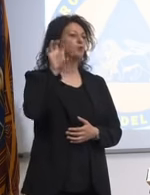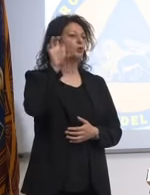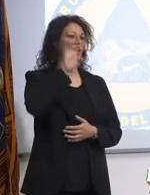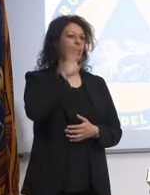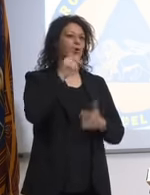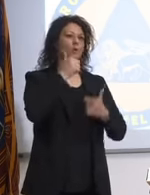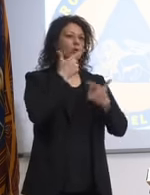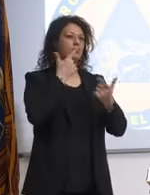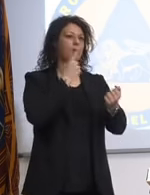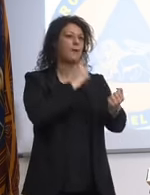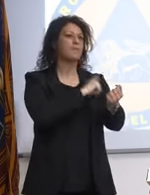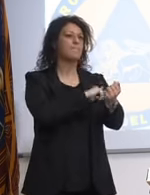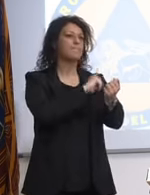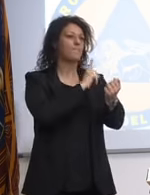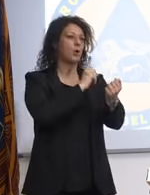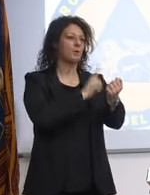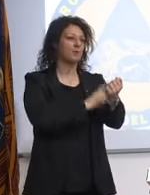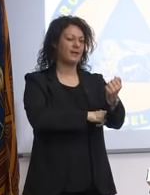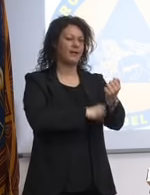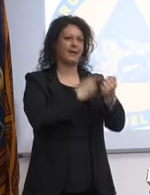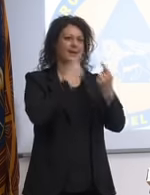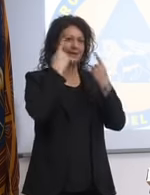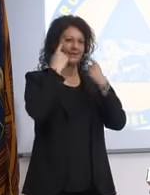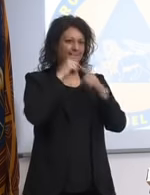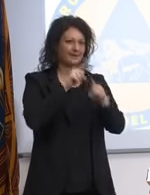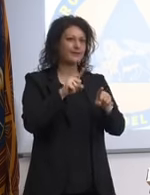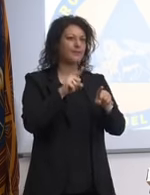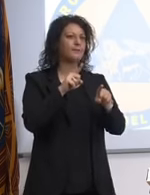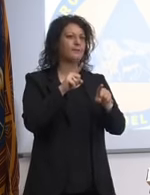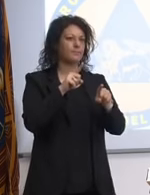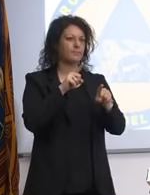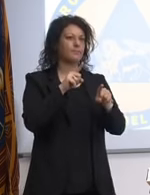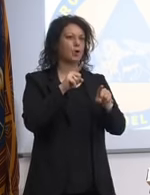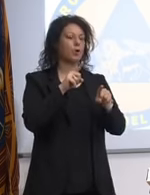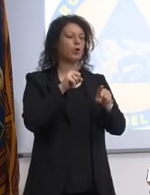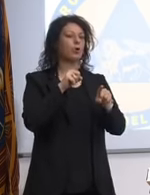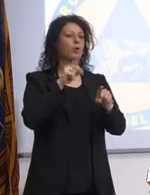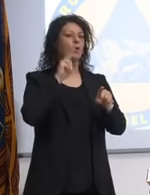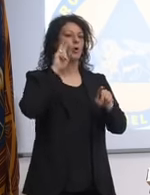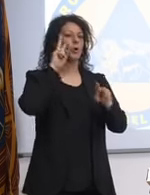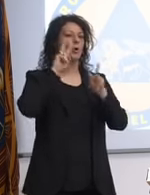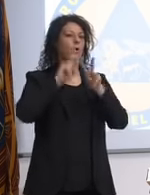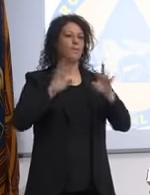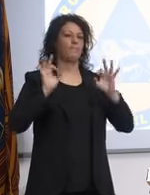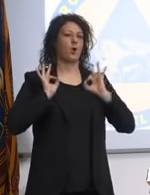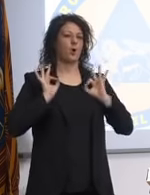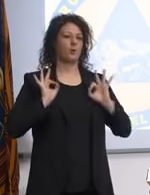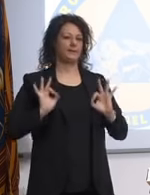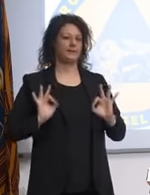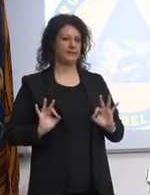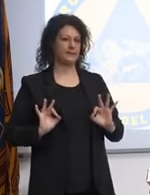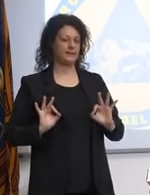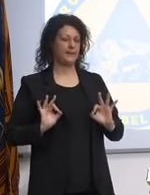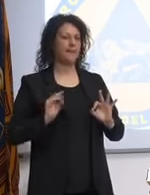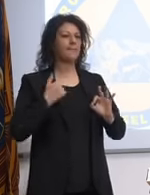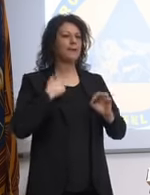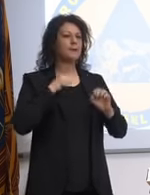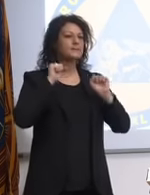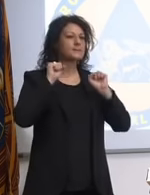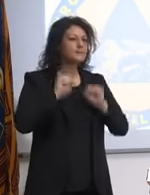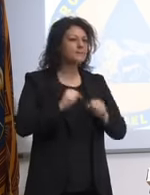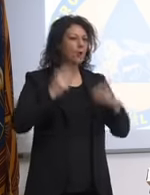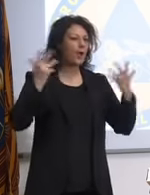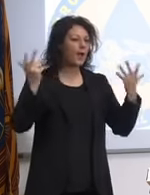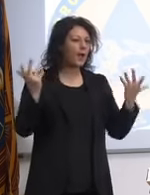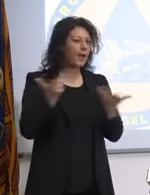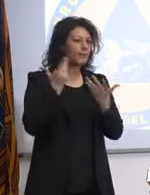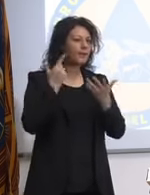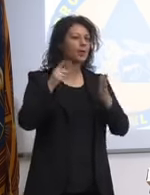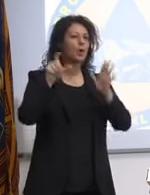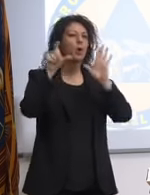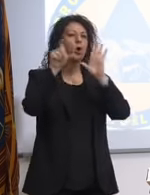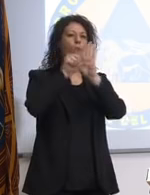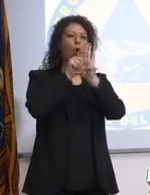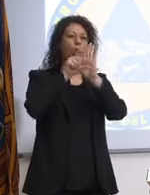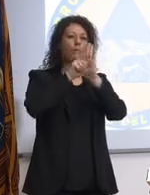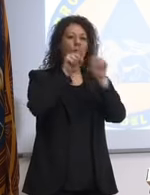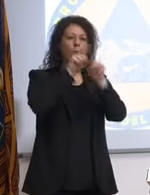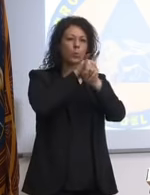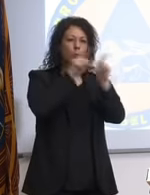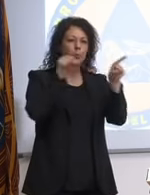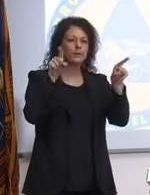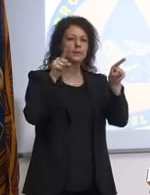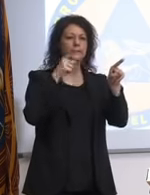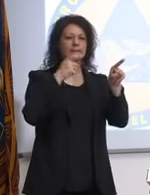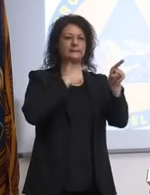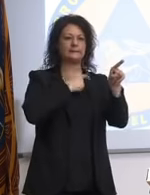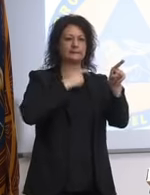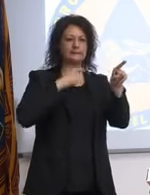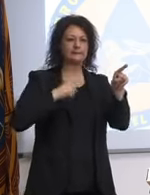morale sua, io mi chiedo, ci può essere una sede con i prefetti, con i comuni, in cui si può invitare a aumentare i controlli se c'è